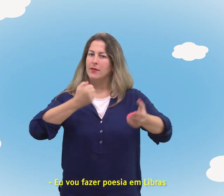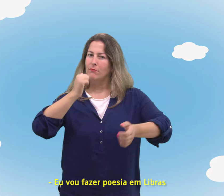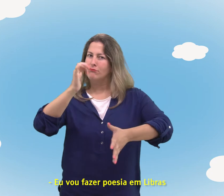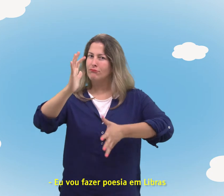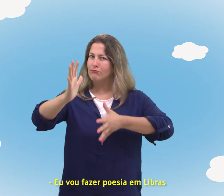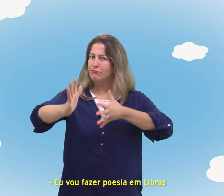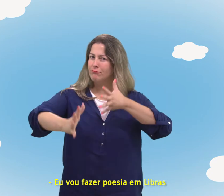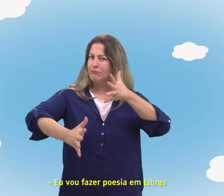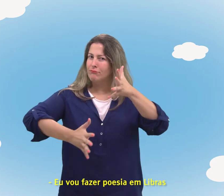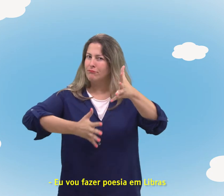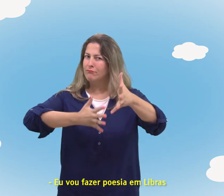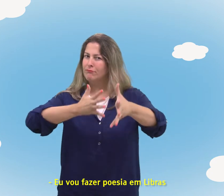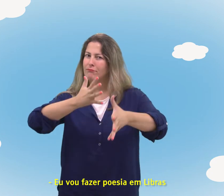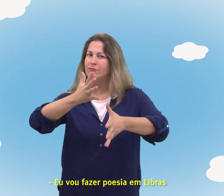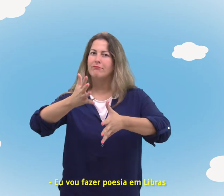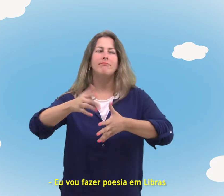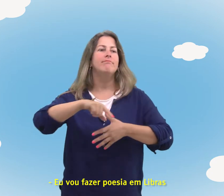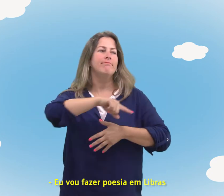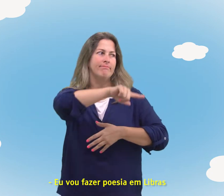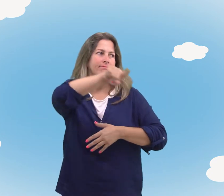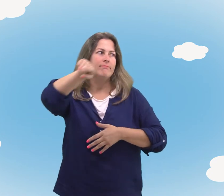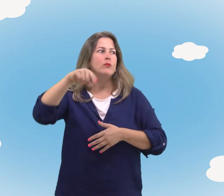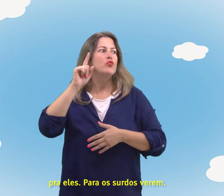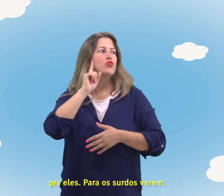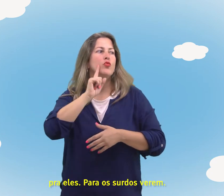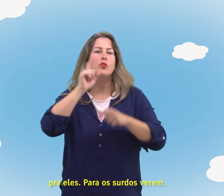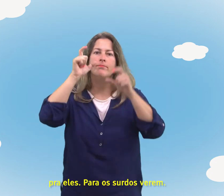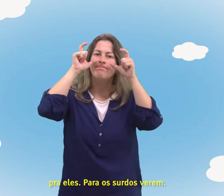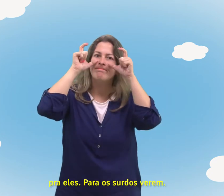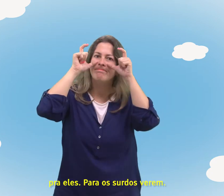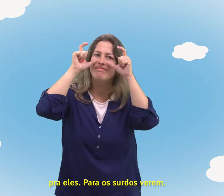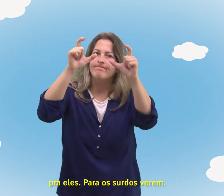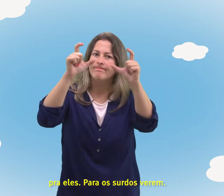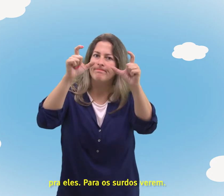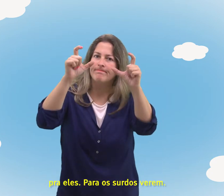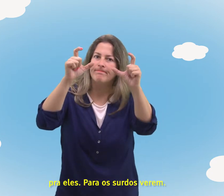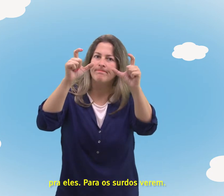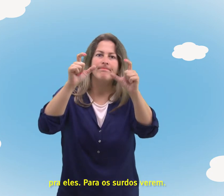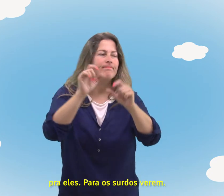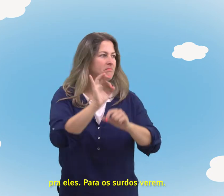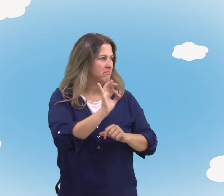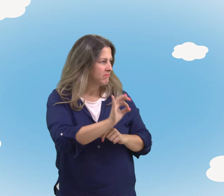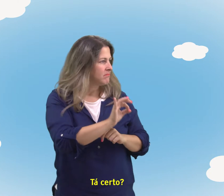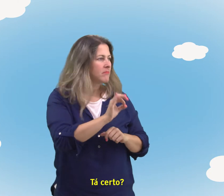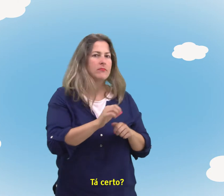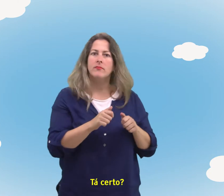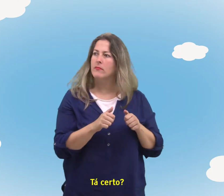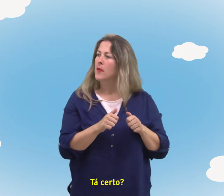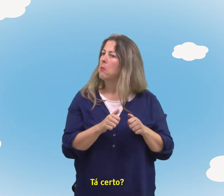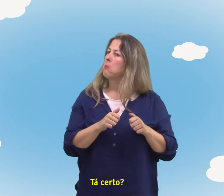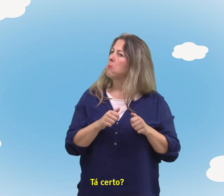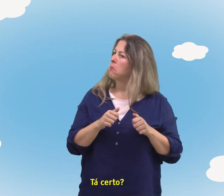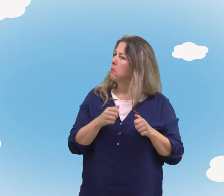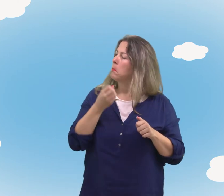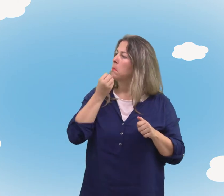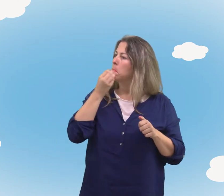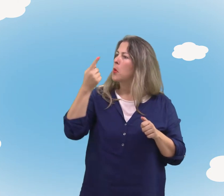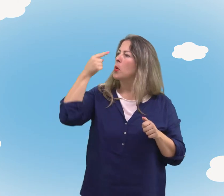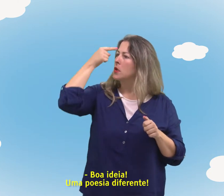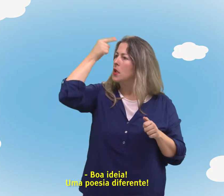poesia e em libras pra eles os surdos verem certo boa